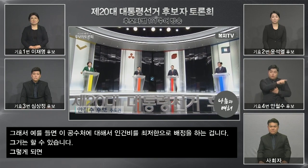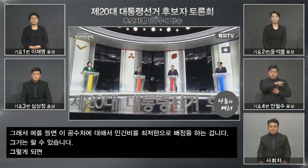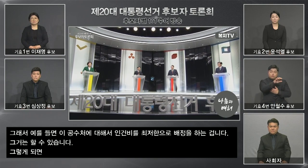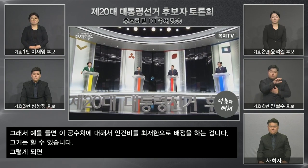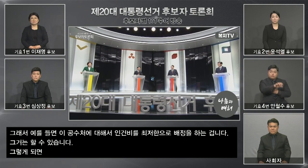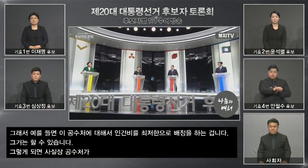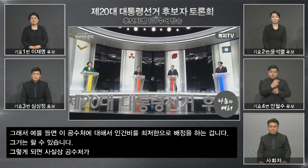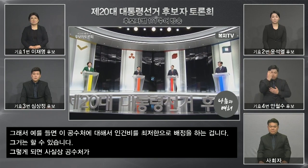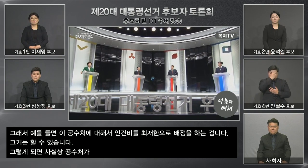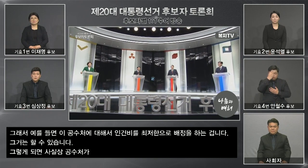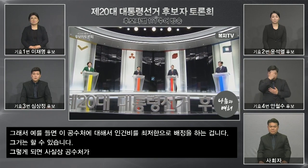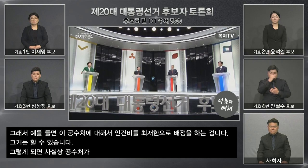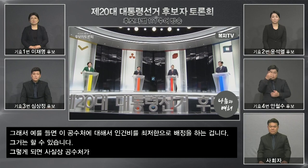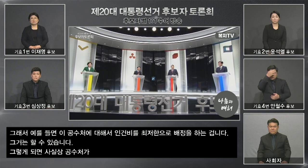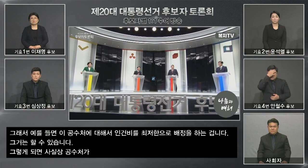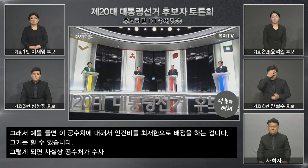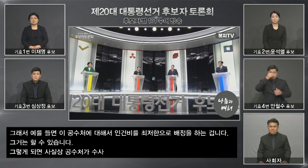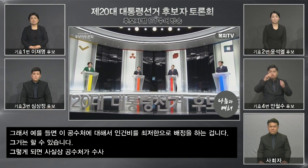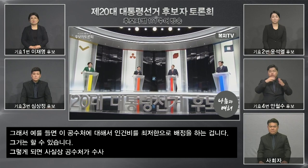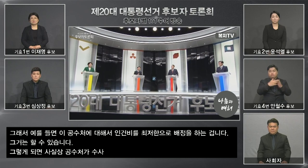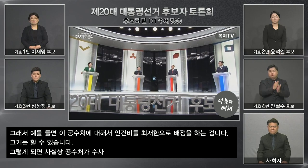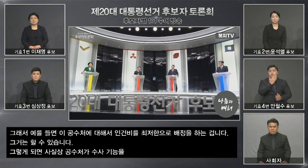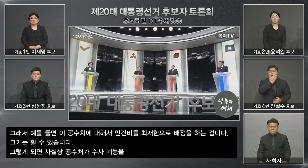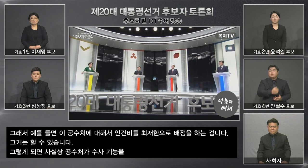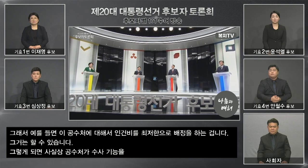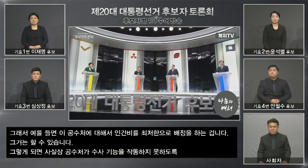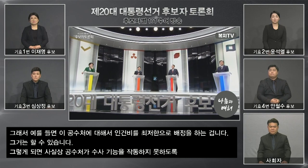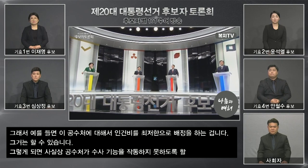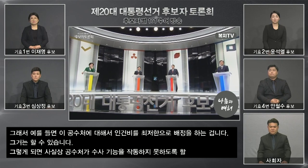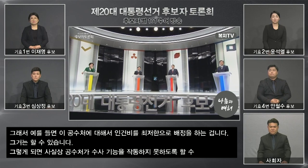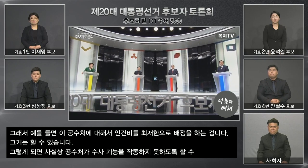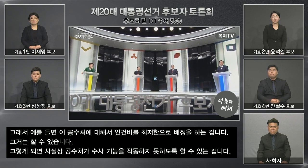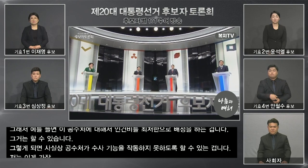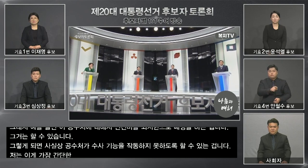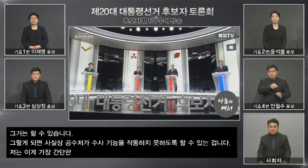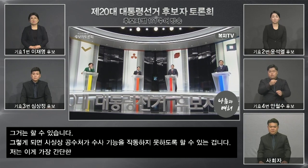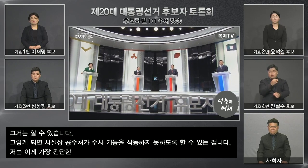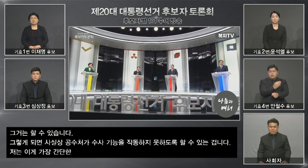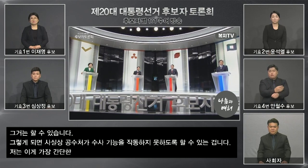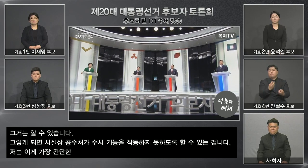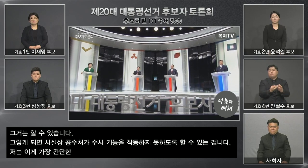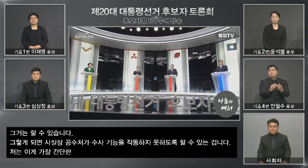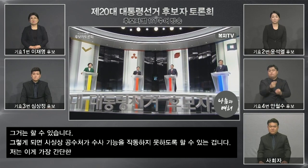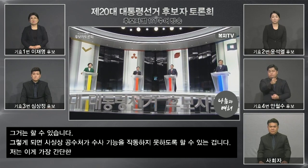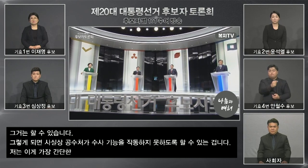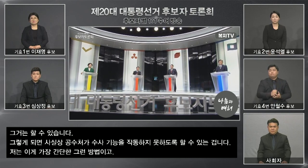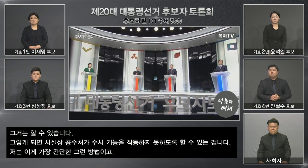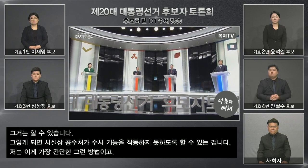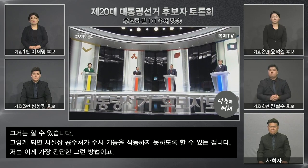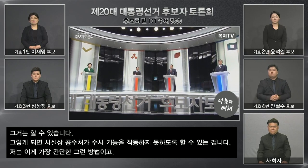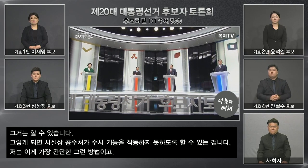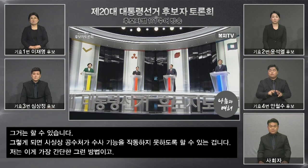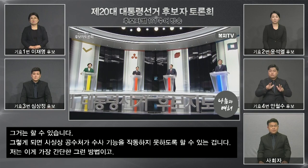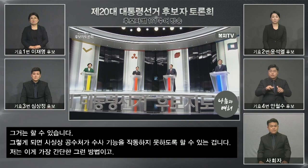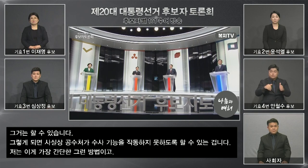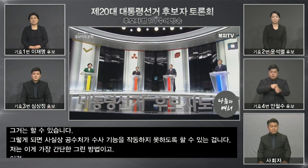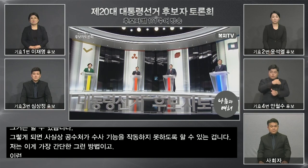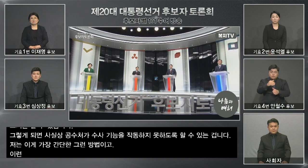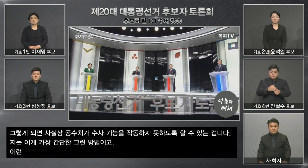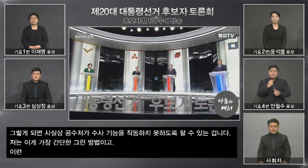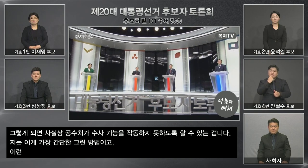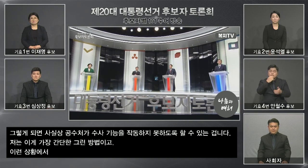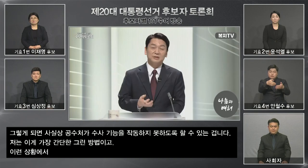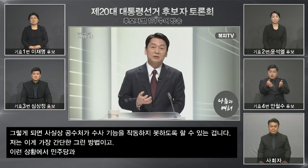못하도록 할 수가 있는 겁니다. 저는 이게 가장 간단한 그런 방법이고 이런 상황에서 민주당과 함께